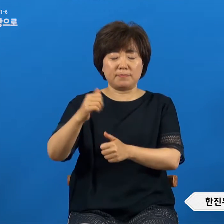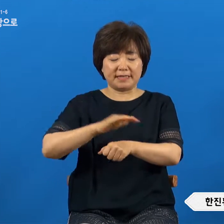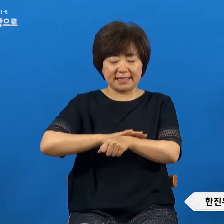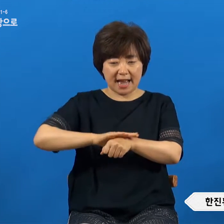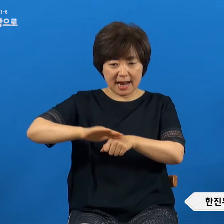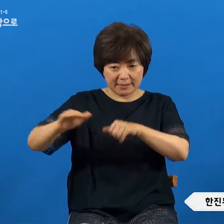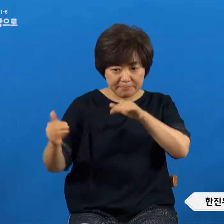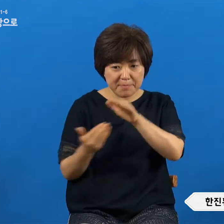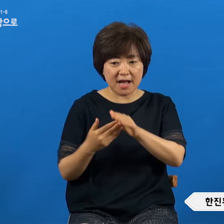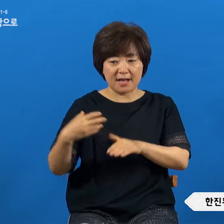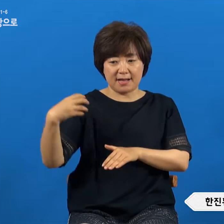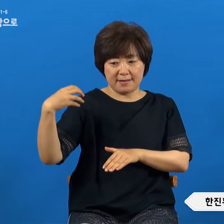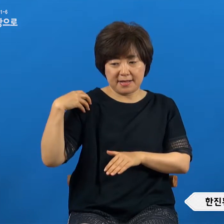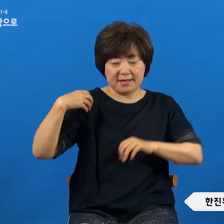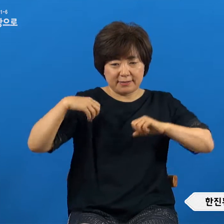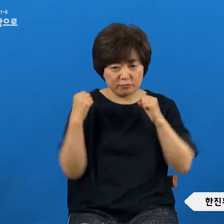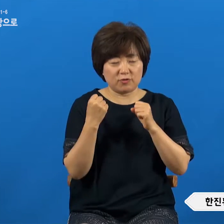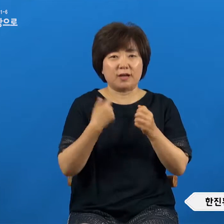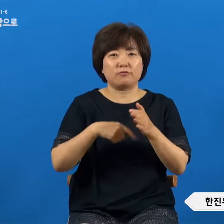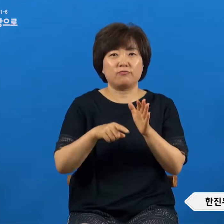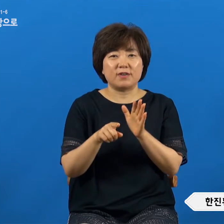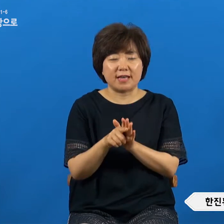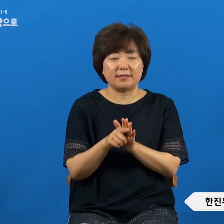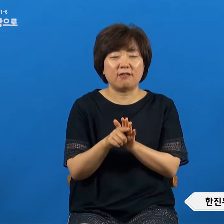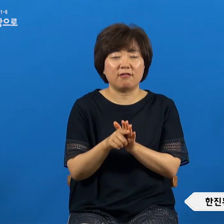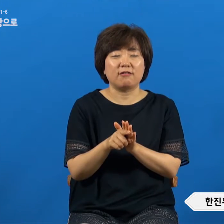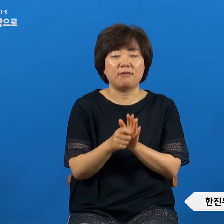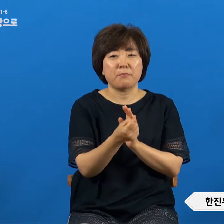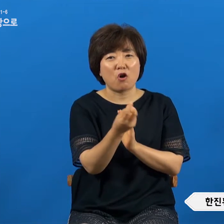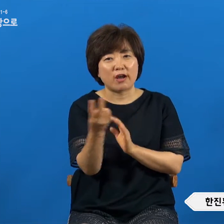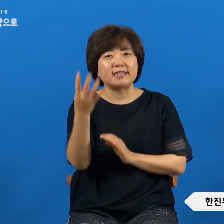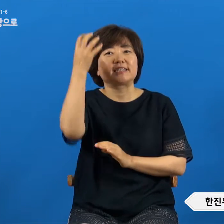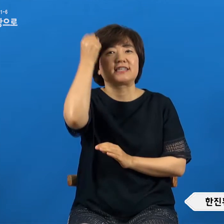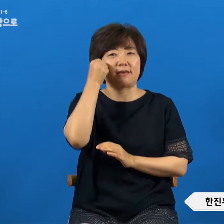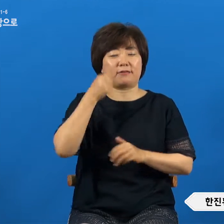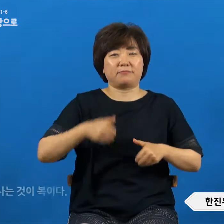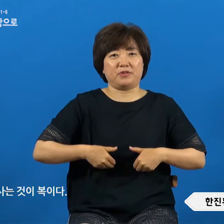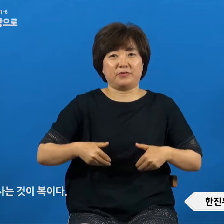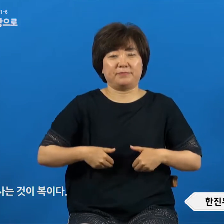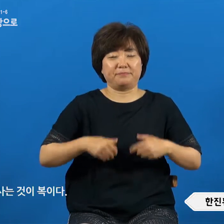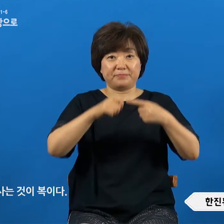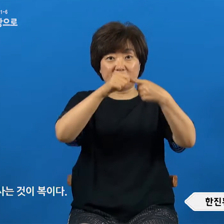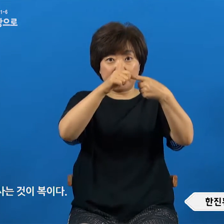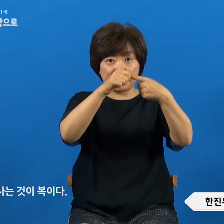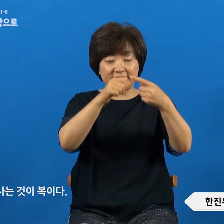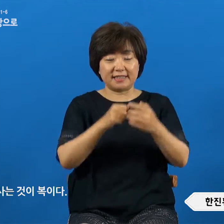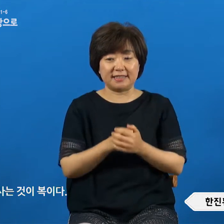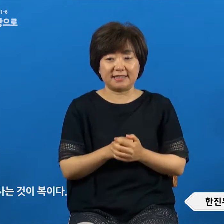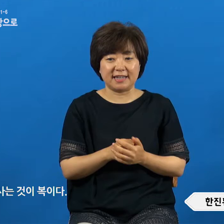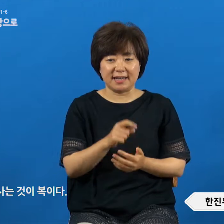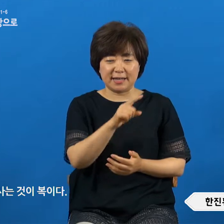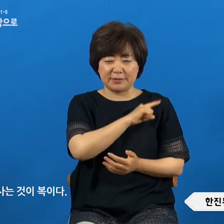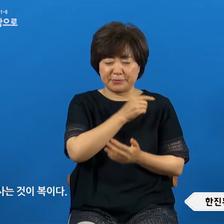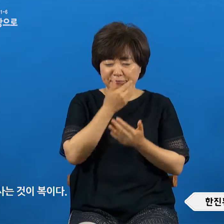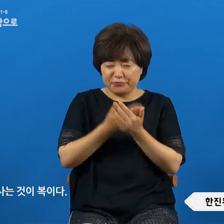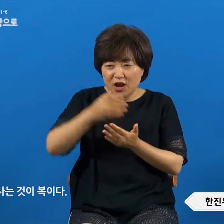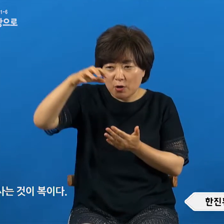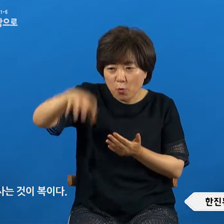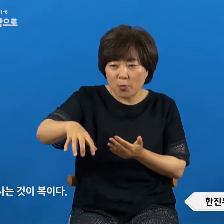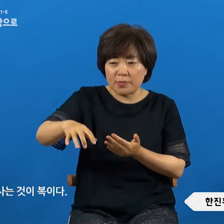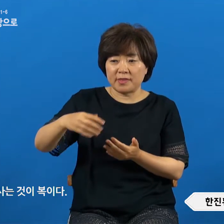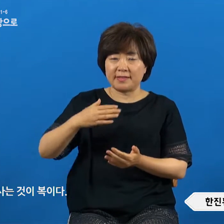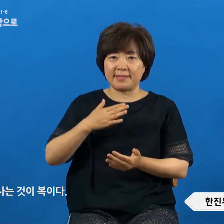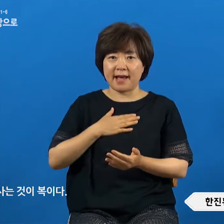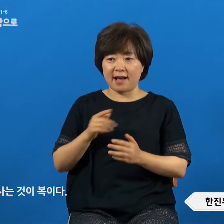위해서, 순종하기 위해서 우리가 몇 가지 기억해야 될 것이 있습니다. 첫째는 최전방에 서는 것이